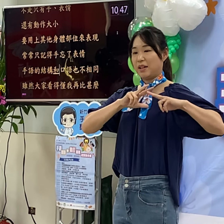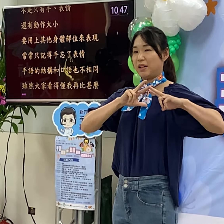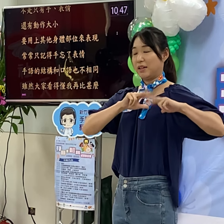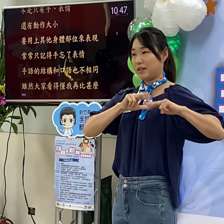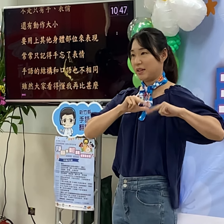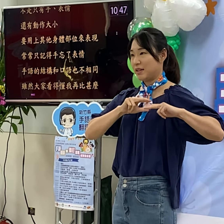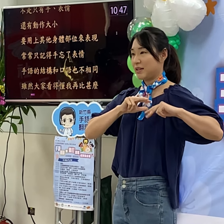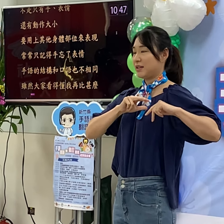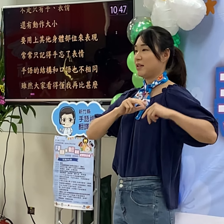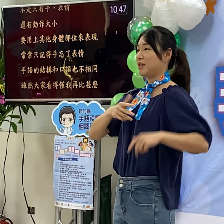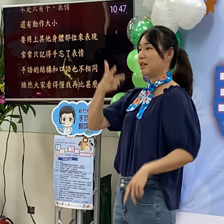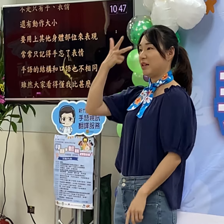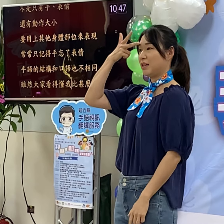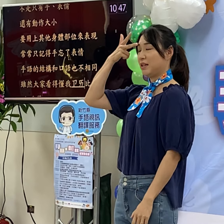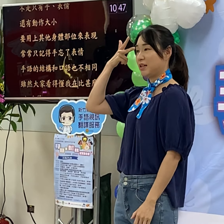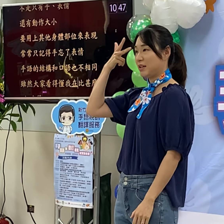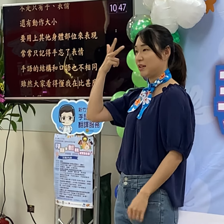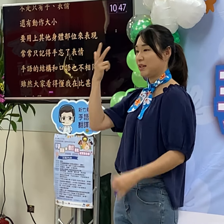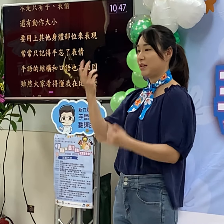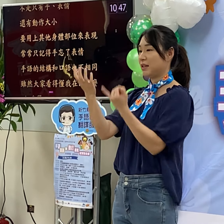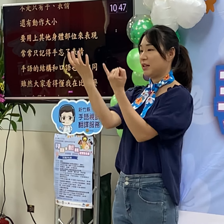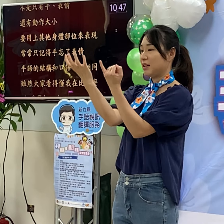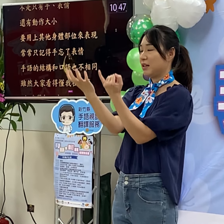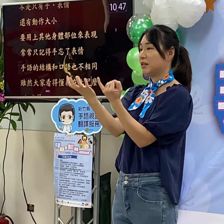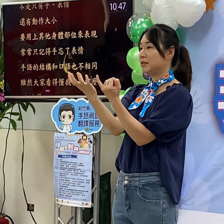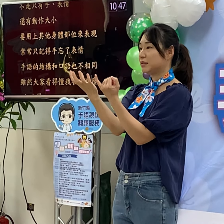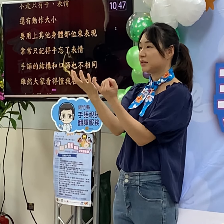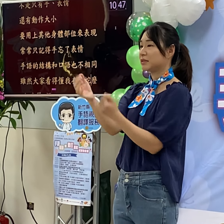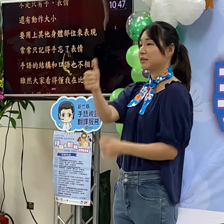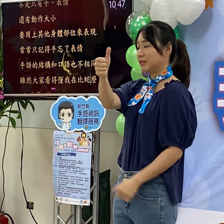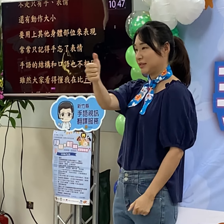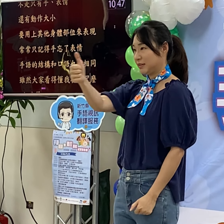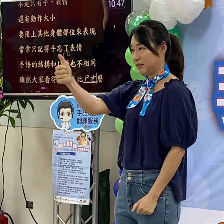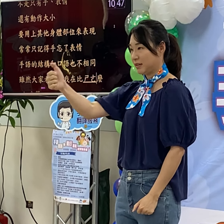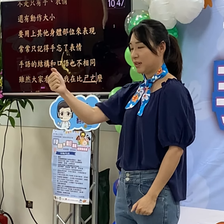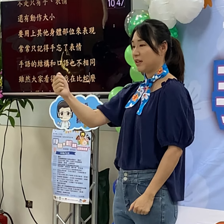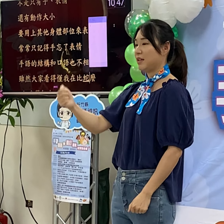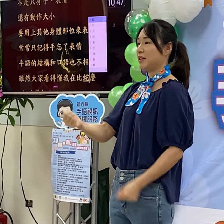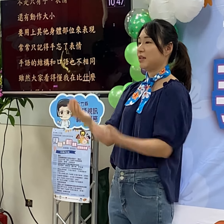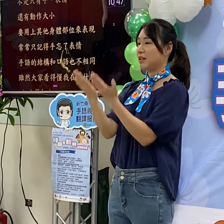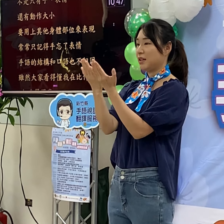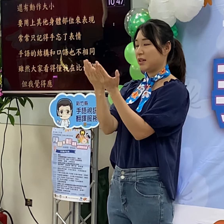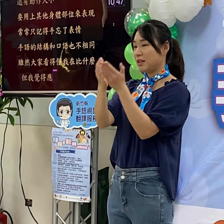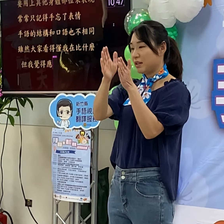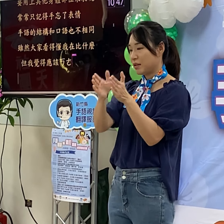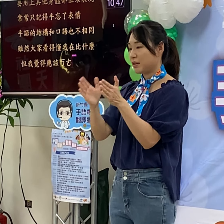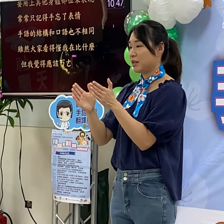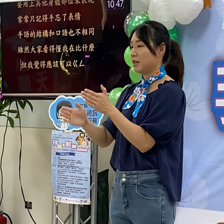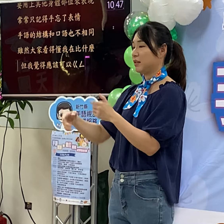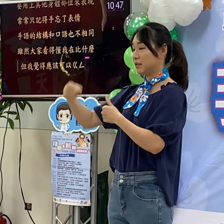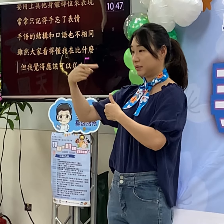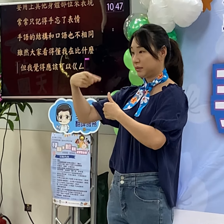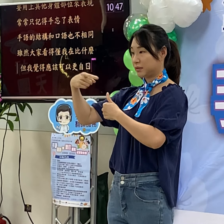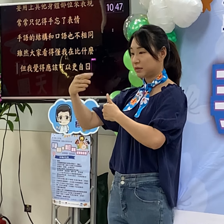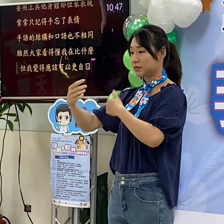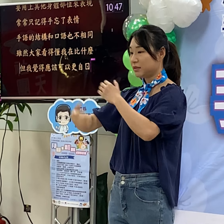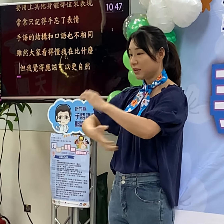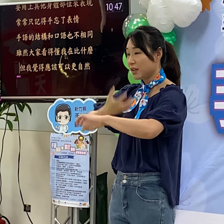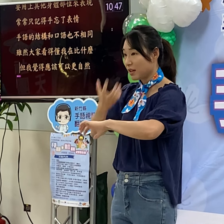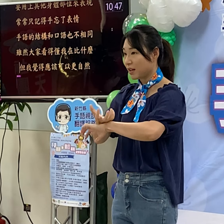感谢丁老师、周伟老师、林文老师很用心的准备课程，倾囊相